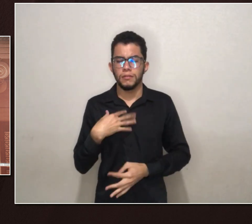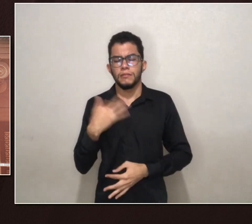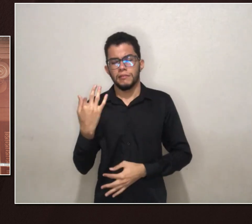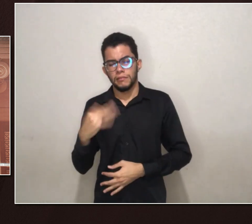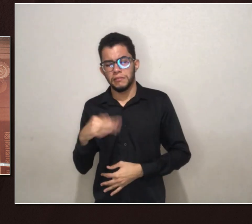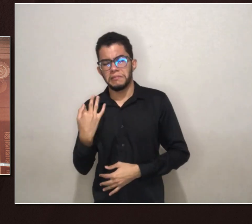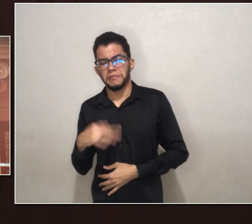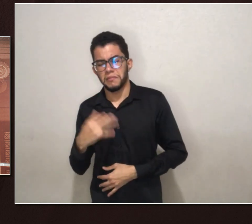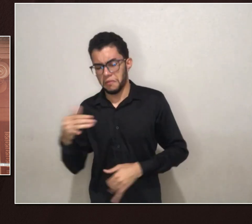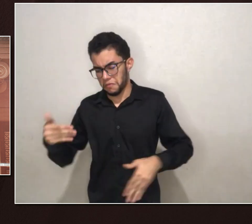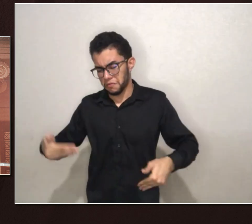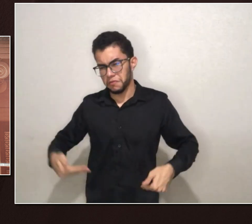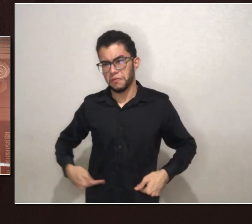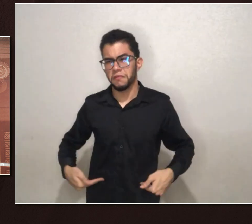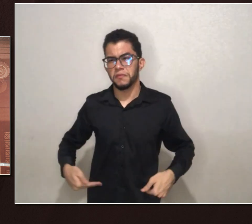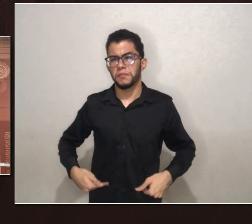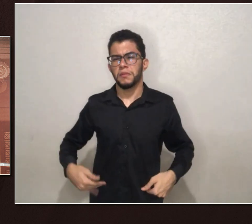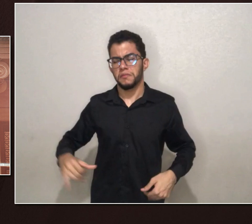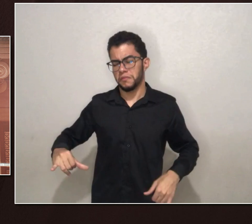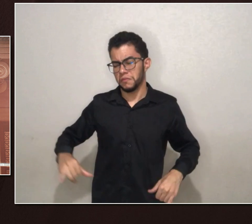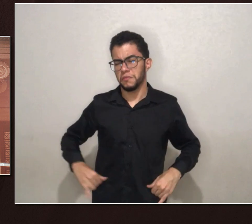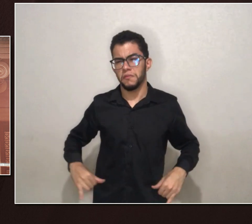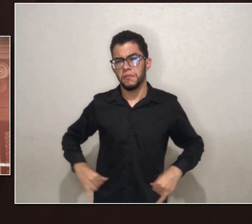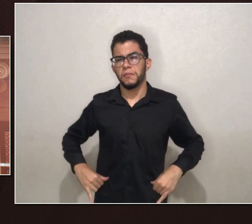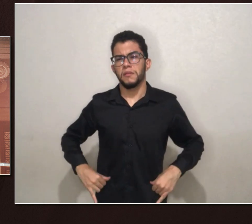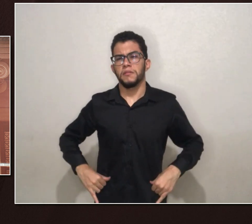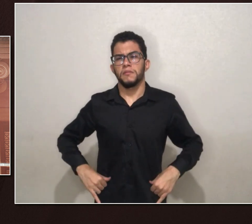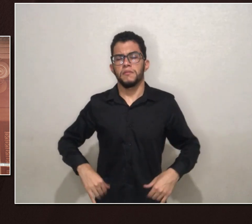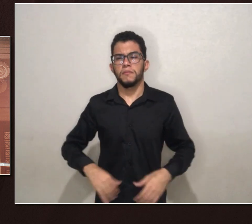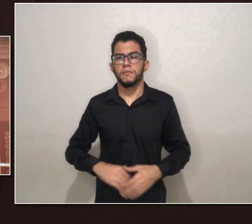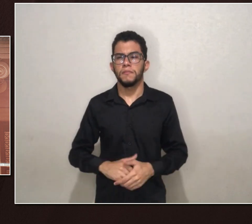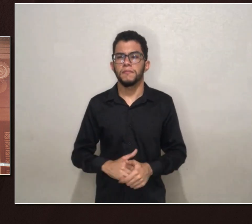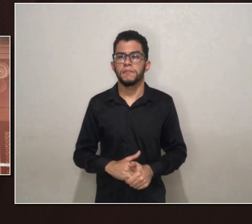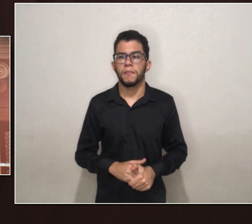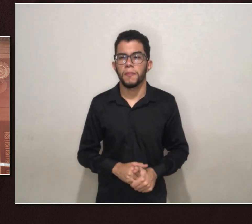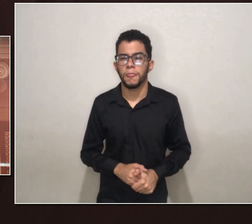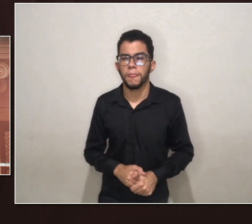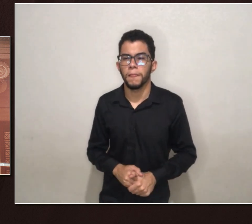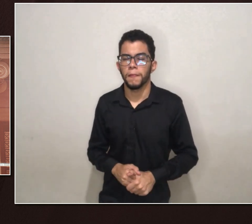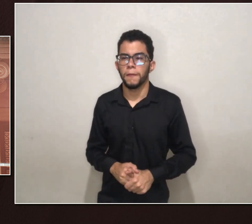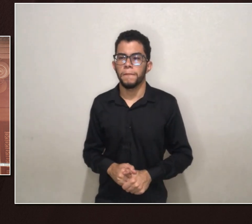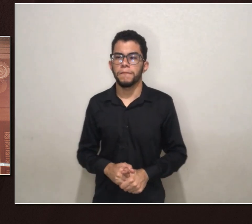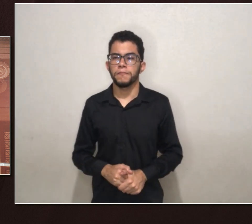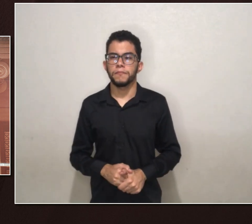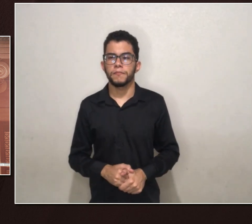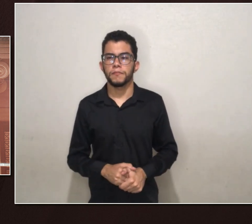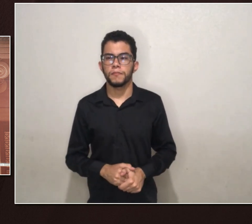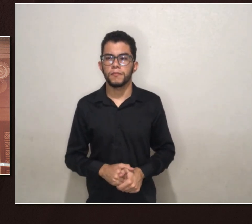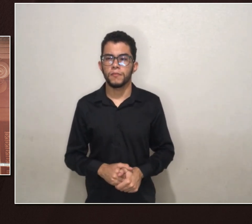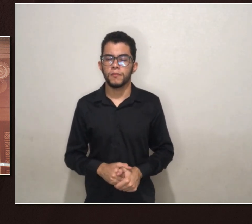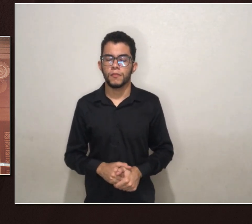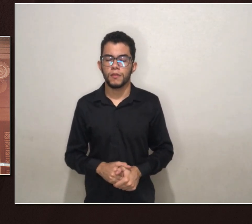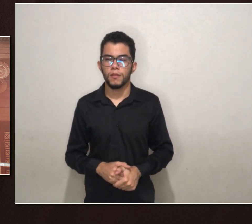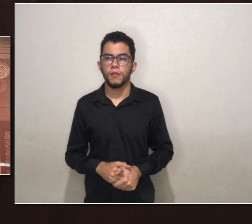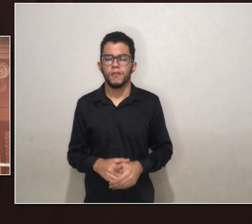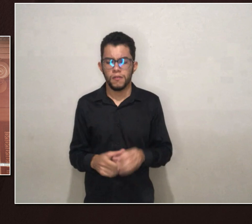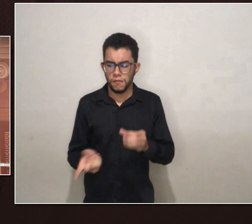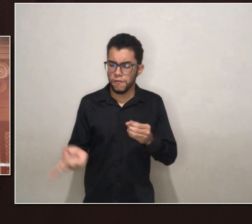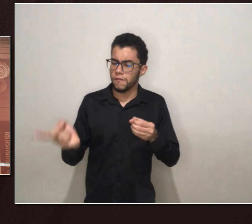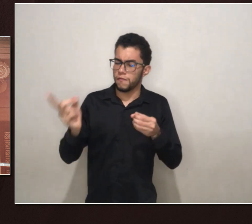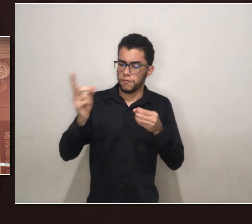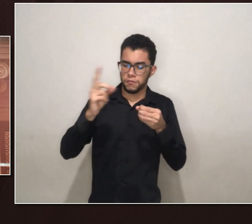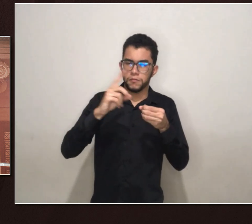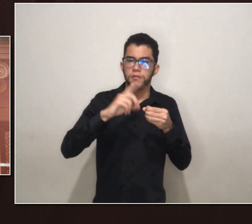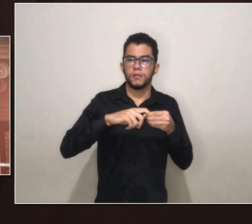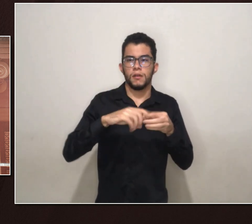Senhor limpar, isso levou meses para o Senhor me limpar. Por isso, irmãos, vamos voltar todos para a simplicidade. Não